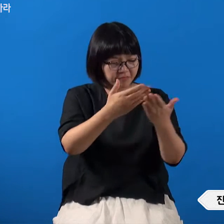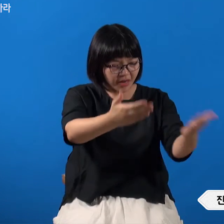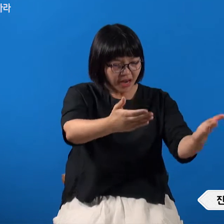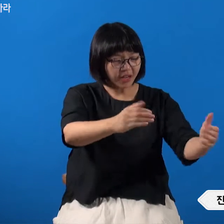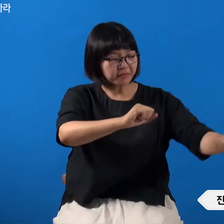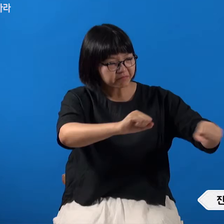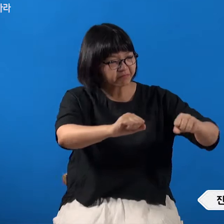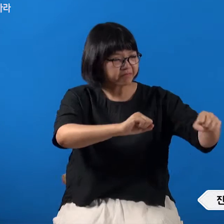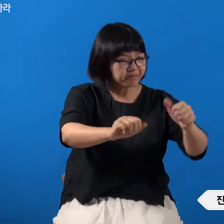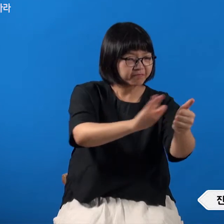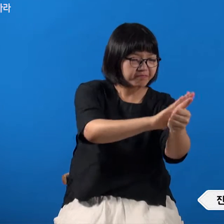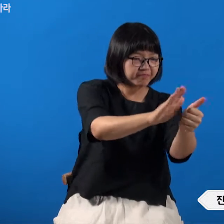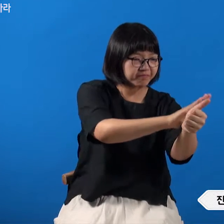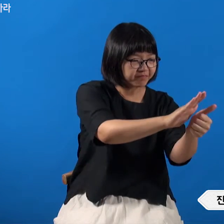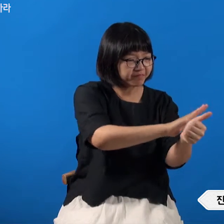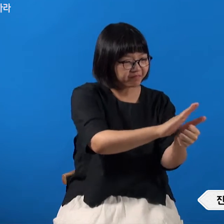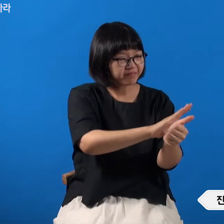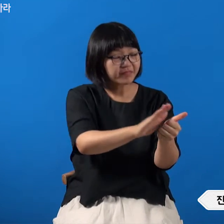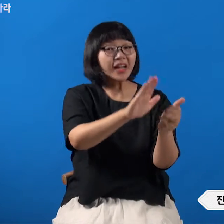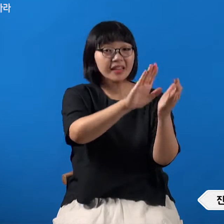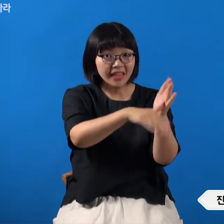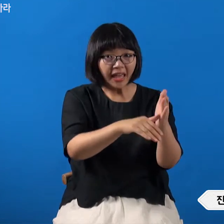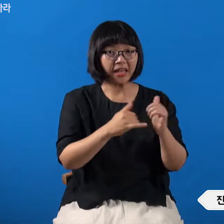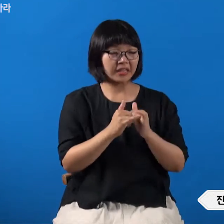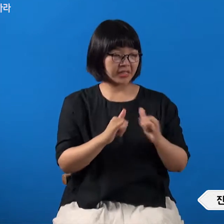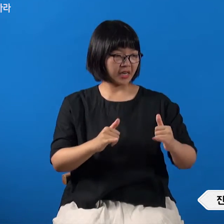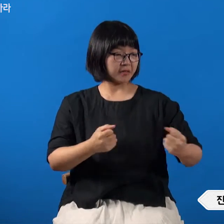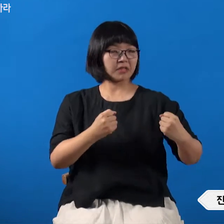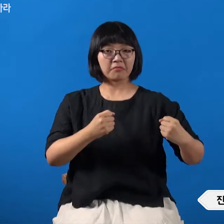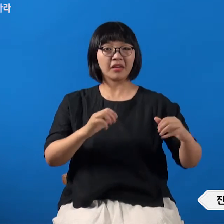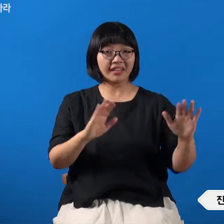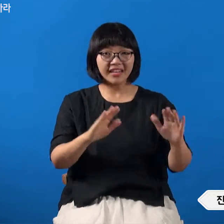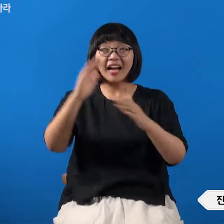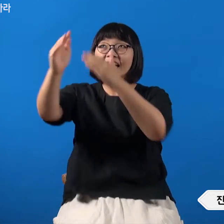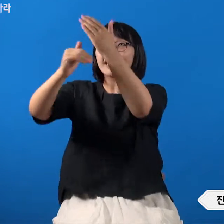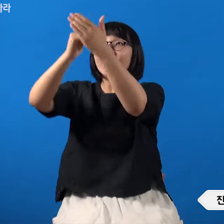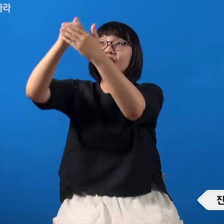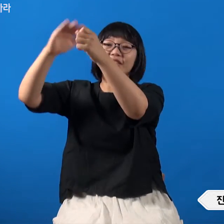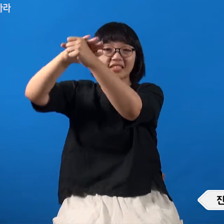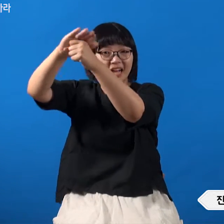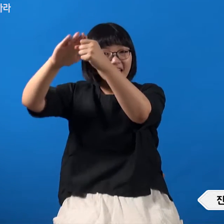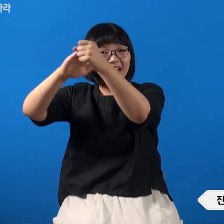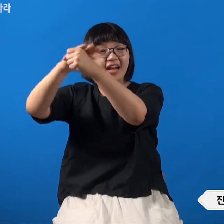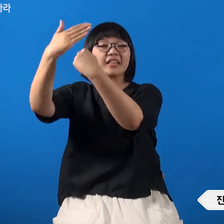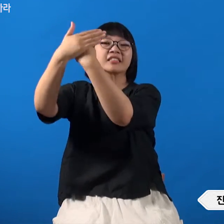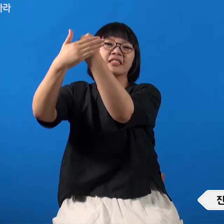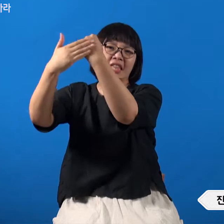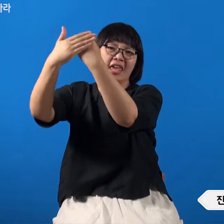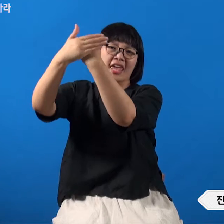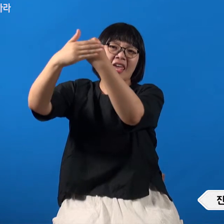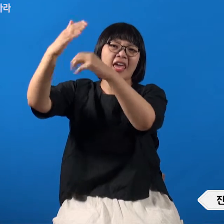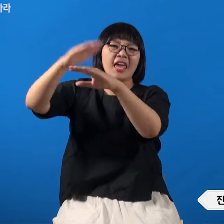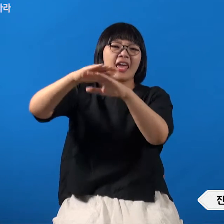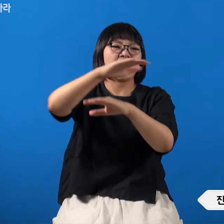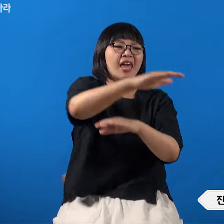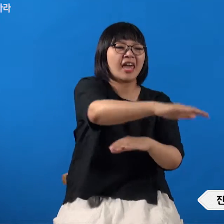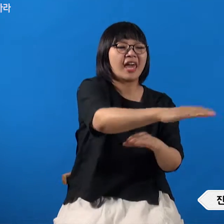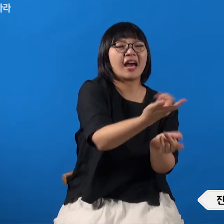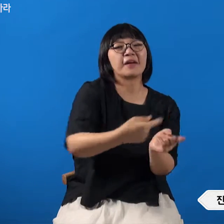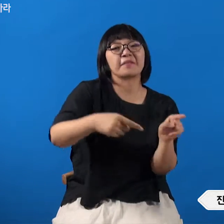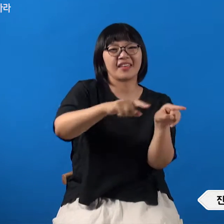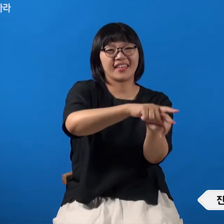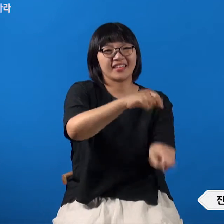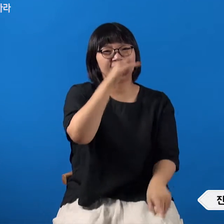가운데 하나님의 손길이 있습니다. 하나님의 사랑이 있습니다. 단순한 물질의 도움이 아니라 마음의